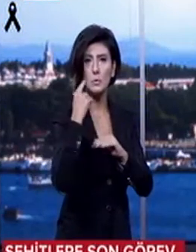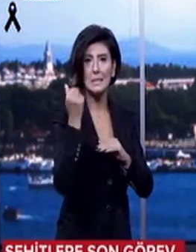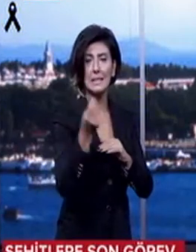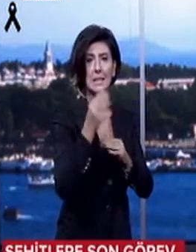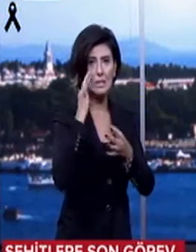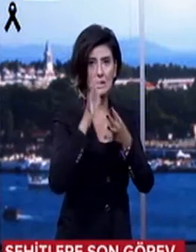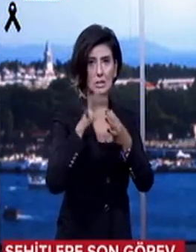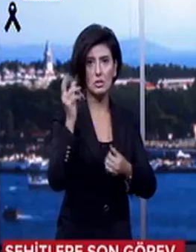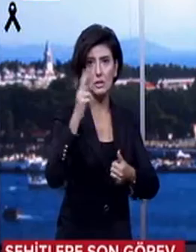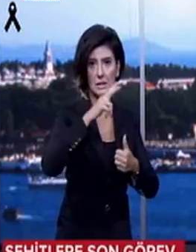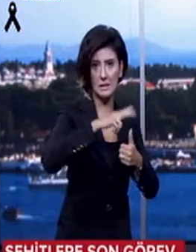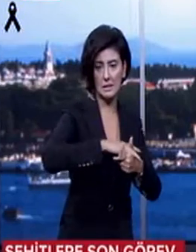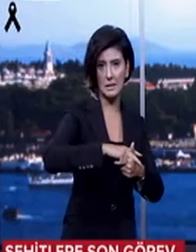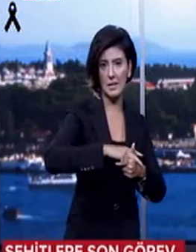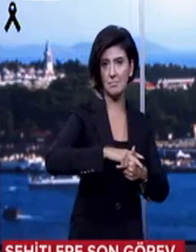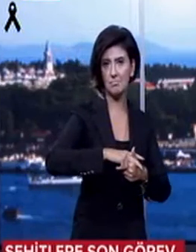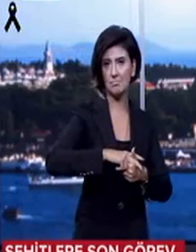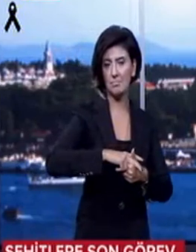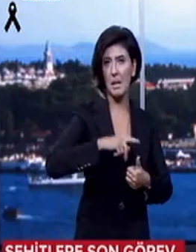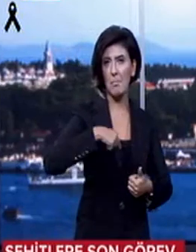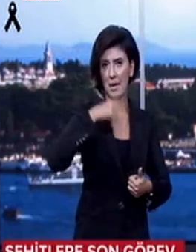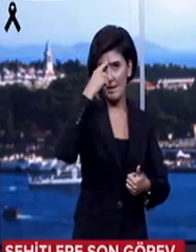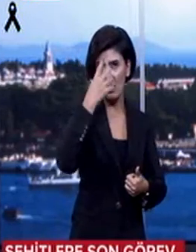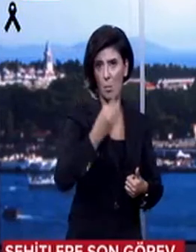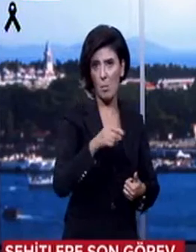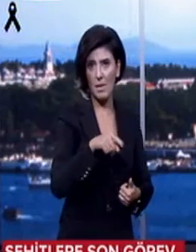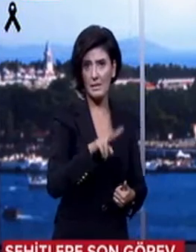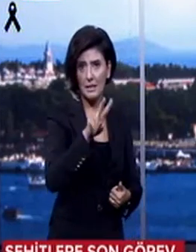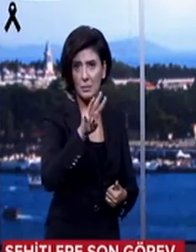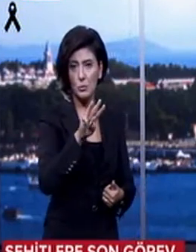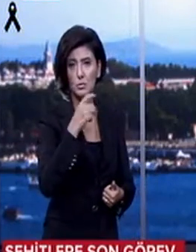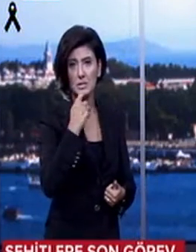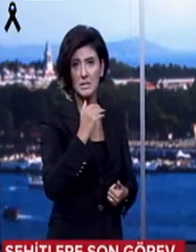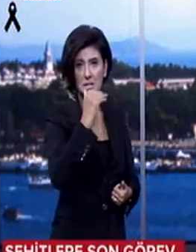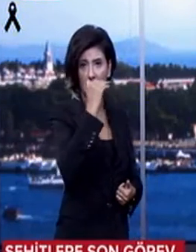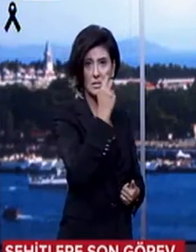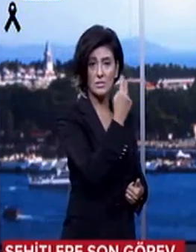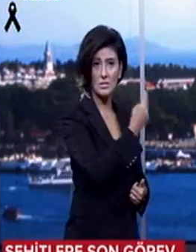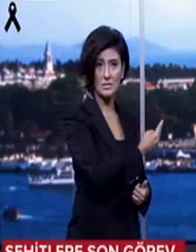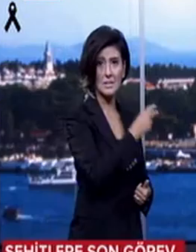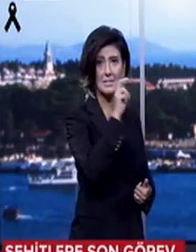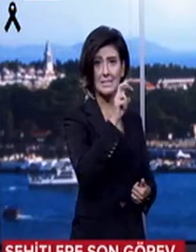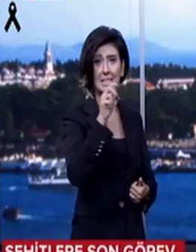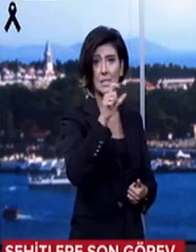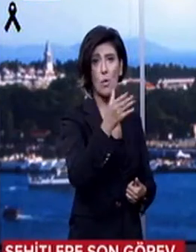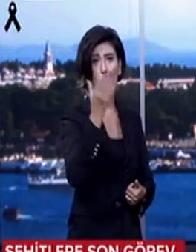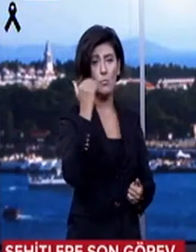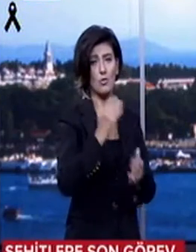çok sayıda kişi katıldı. Bekar olan 23 yaşındaki Doğan Akgöbek 8 ay önce